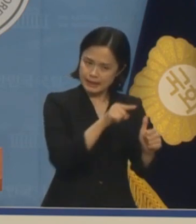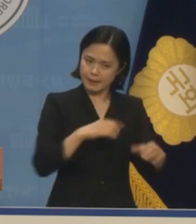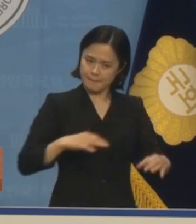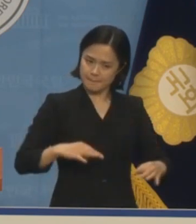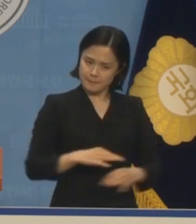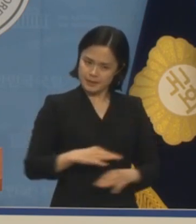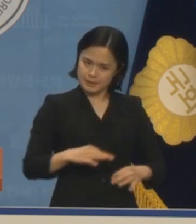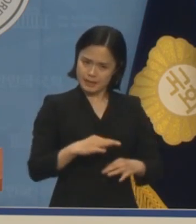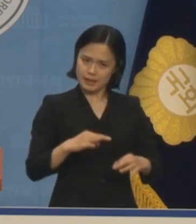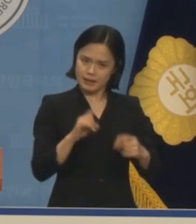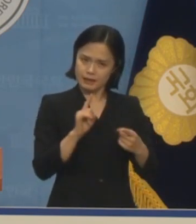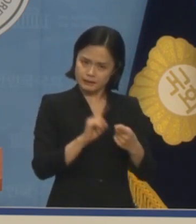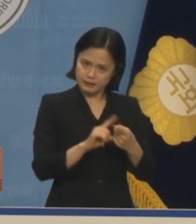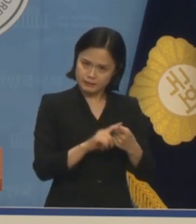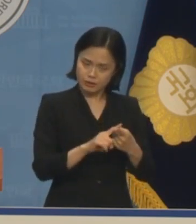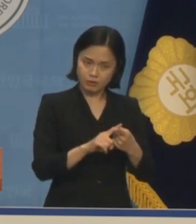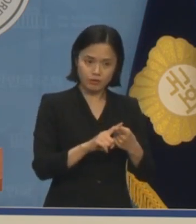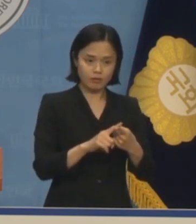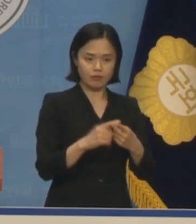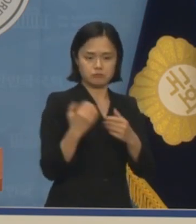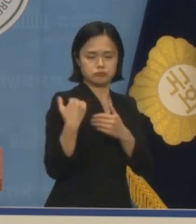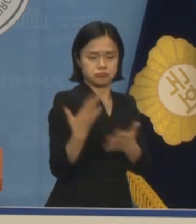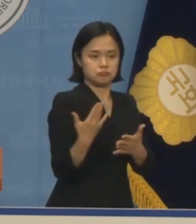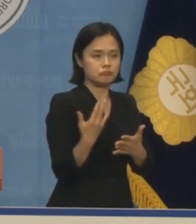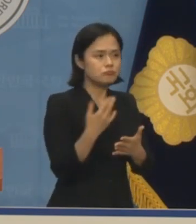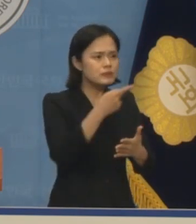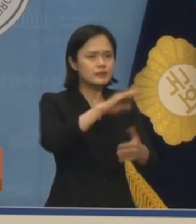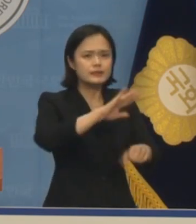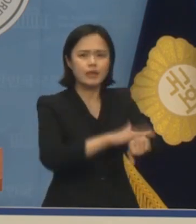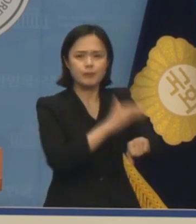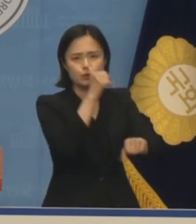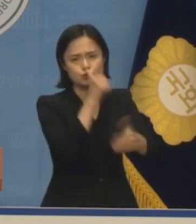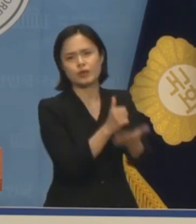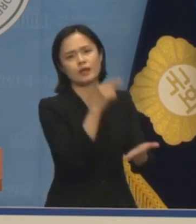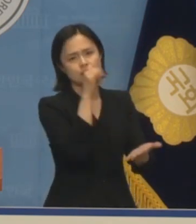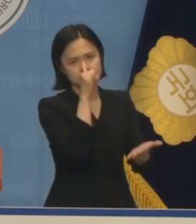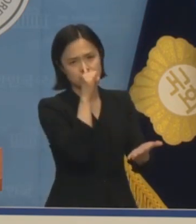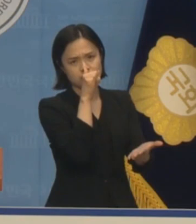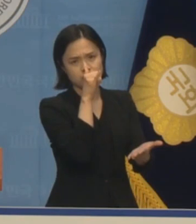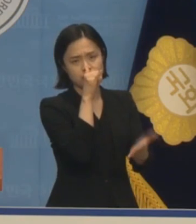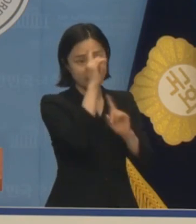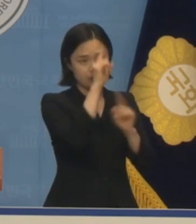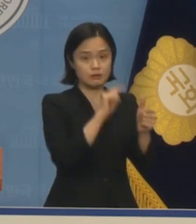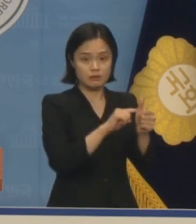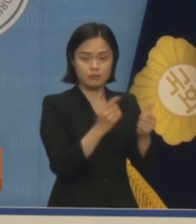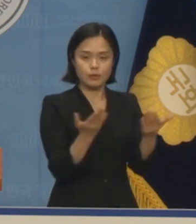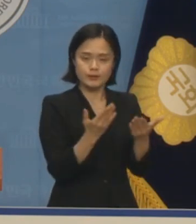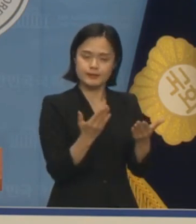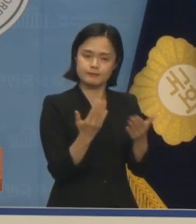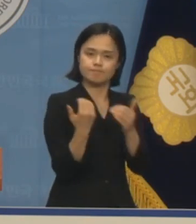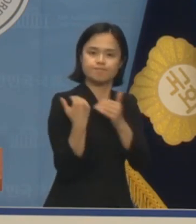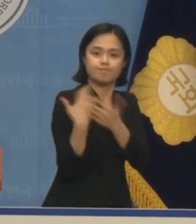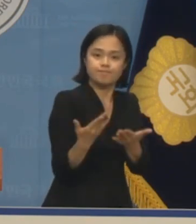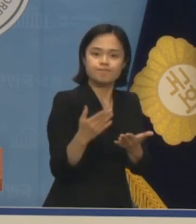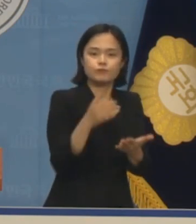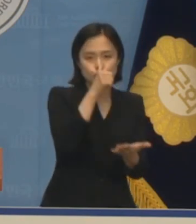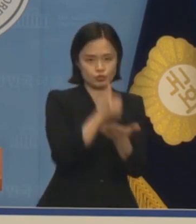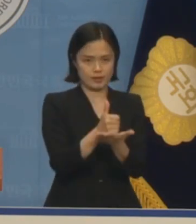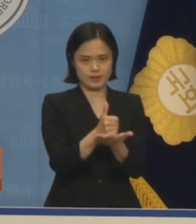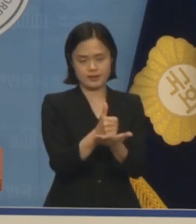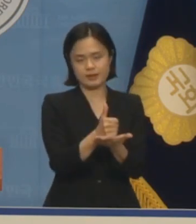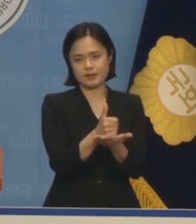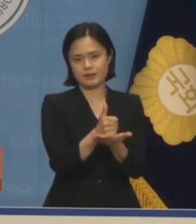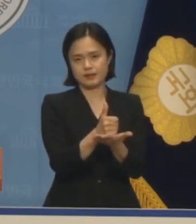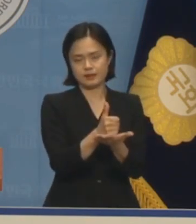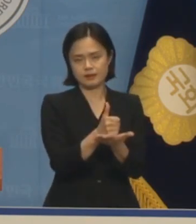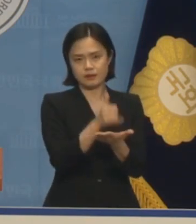사전에 방지할 책임도 있습니다. 이 총장은 그러한 업무에 태만했고 이는 직무유기입니다.